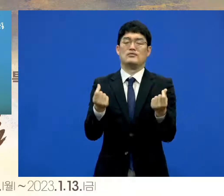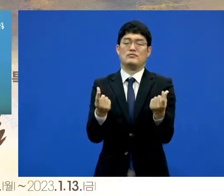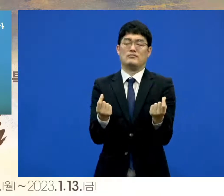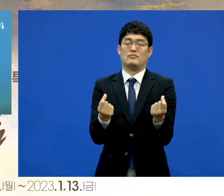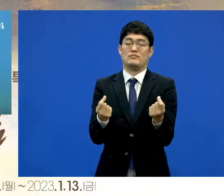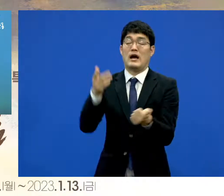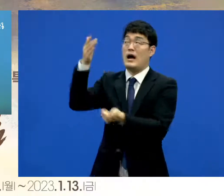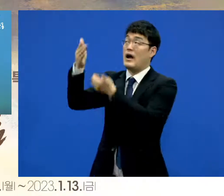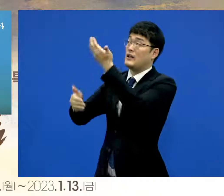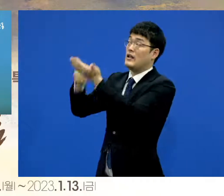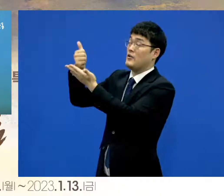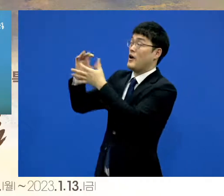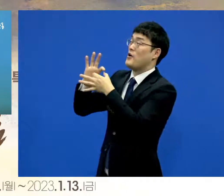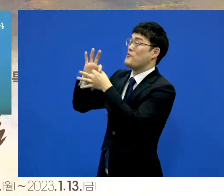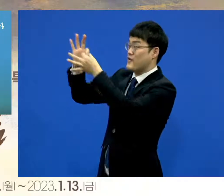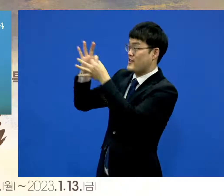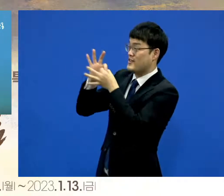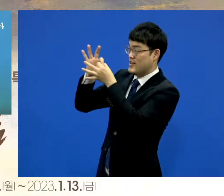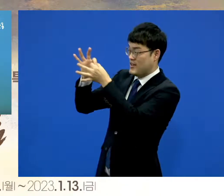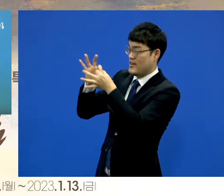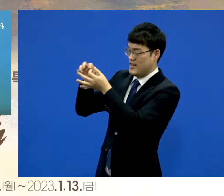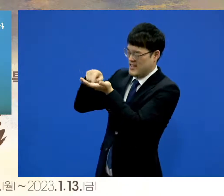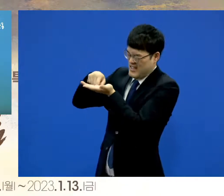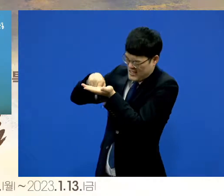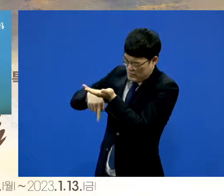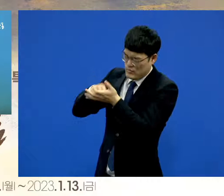깊이 들어가지 않는 사람,